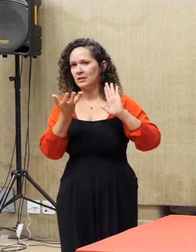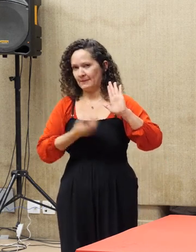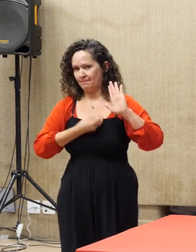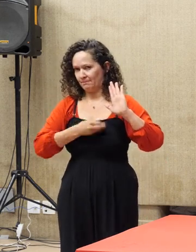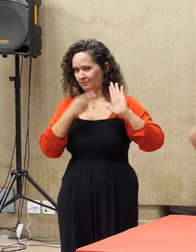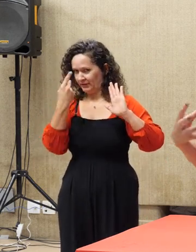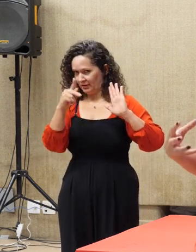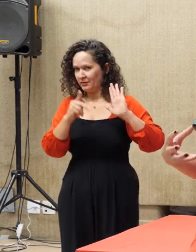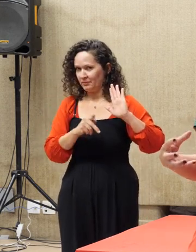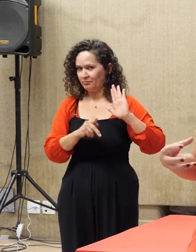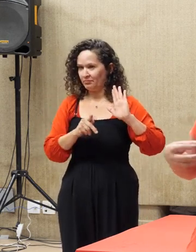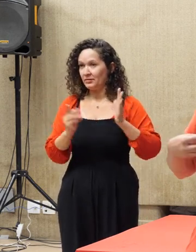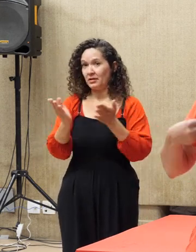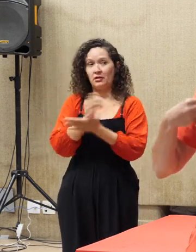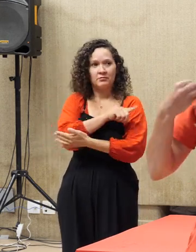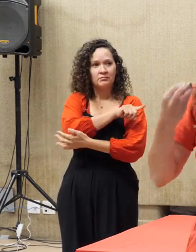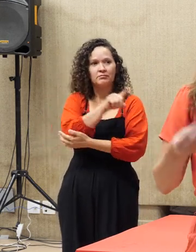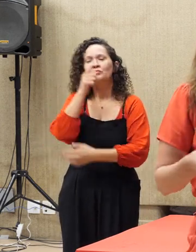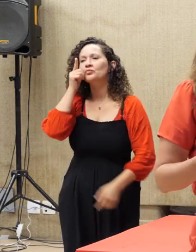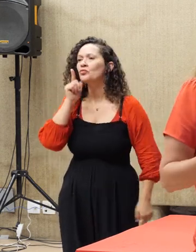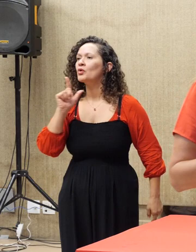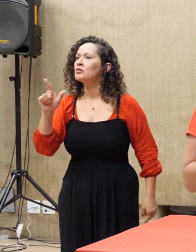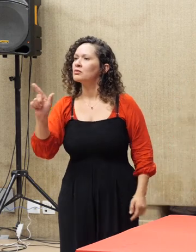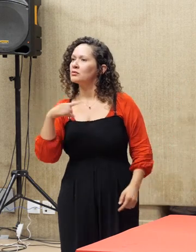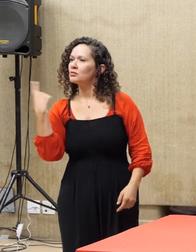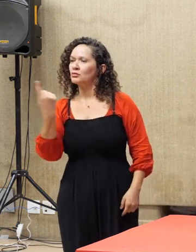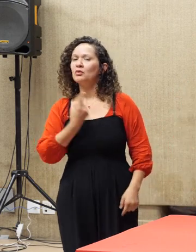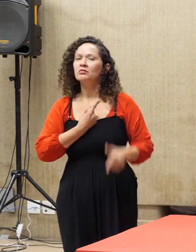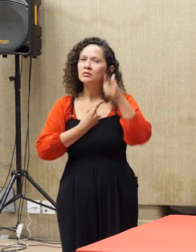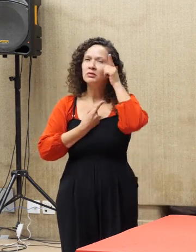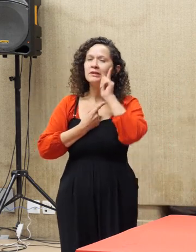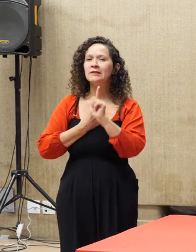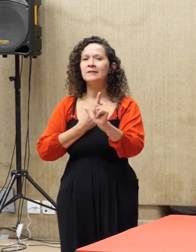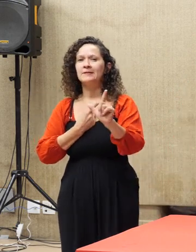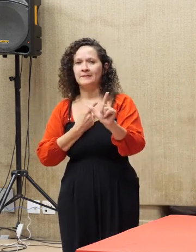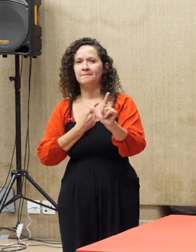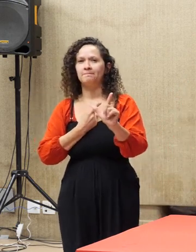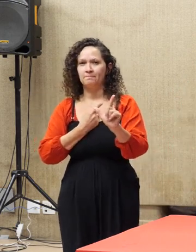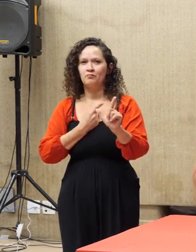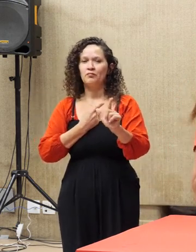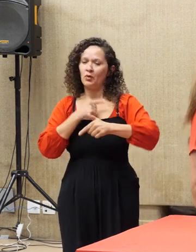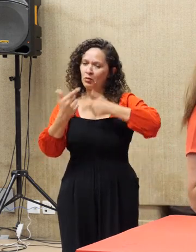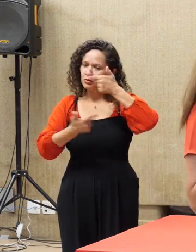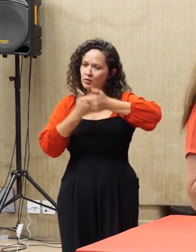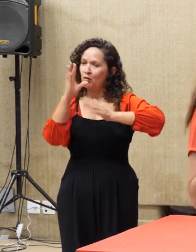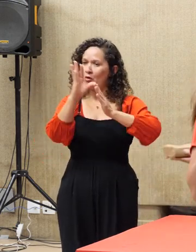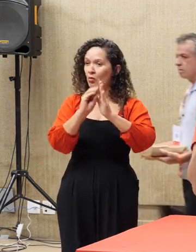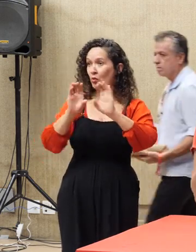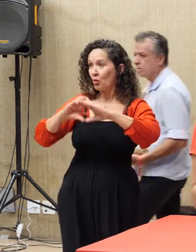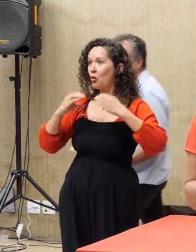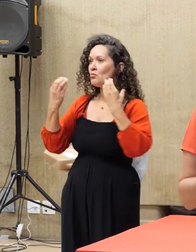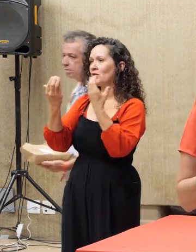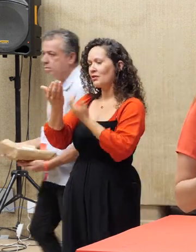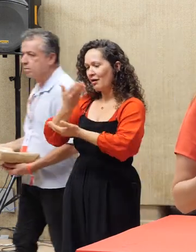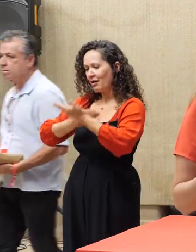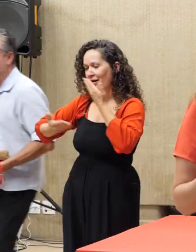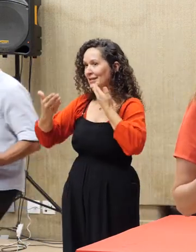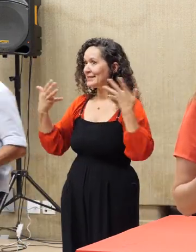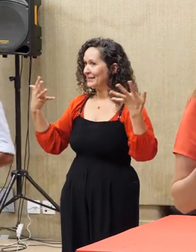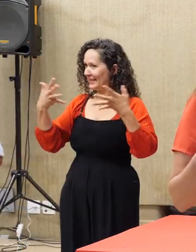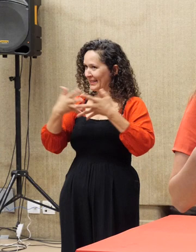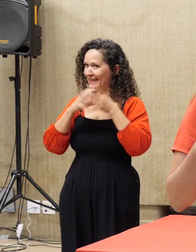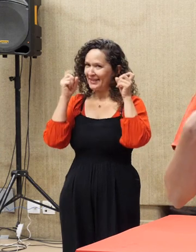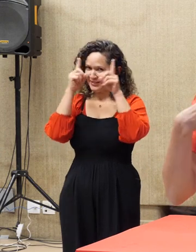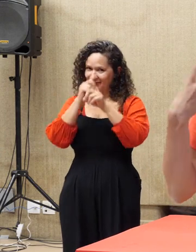Então, assim, muitas das vezes você conseguir, né, levar os guardas para um modelo mais comunitário é muito